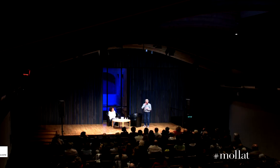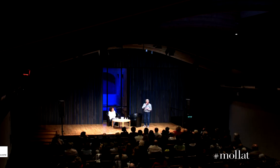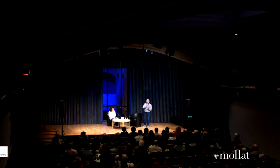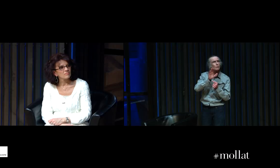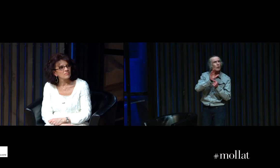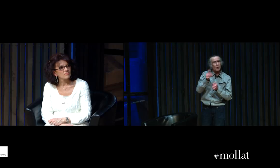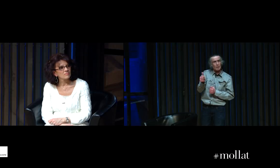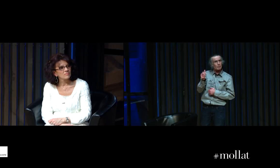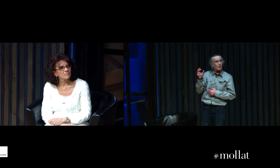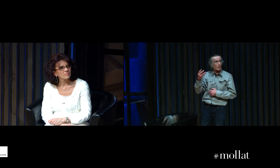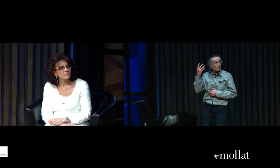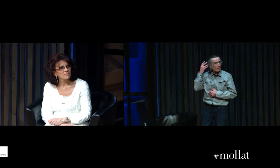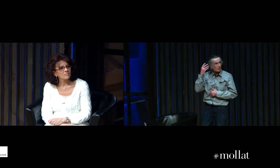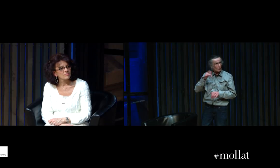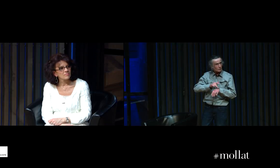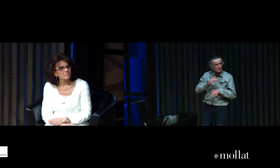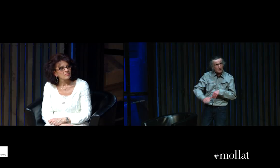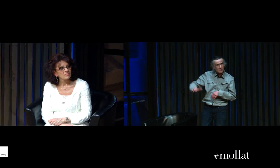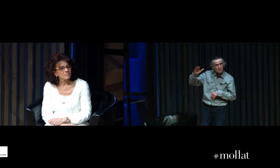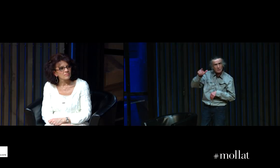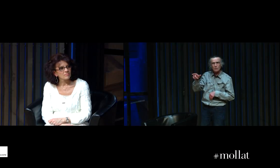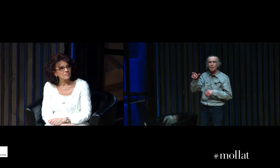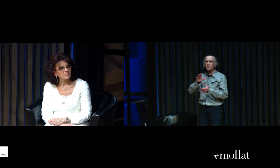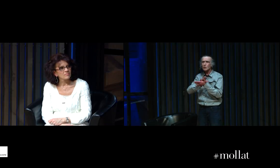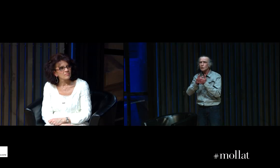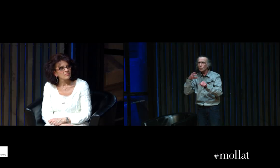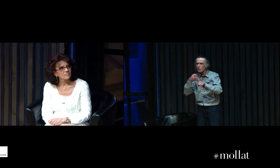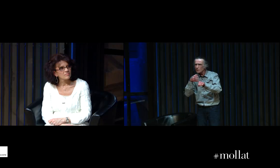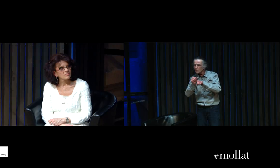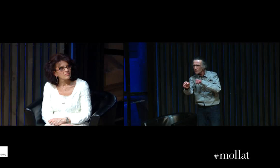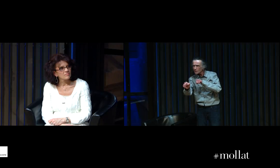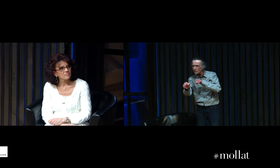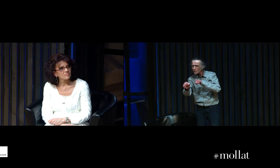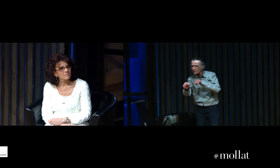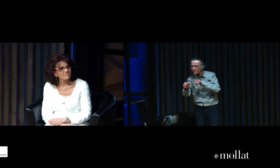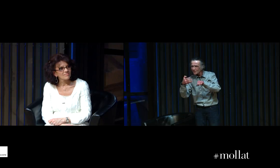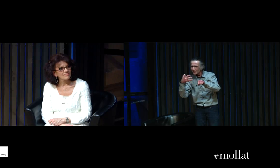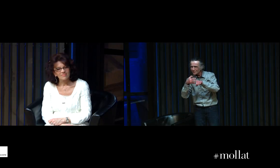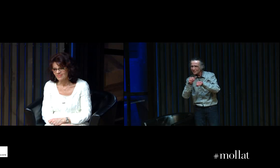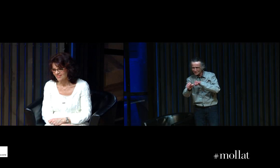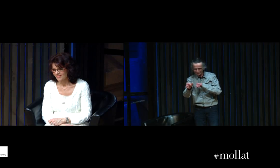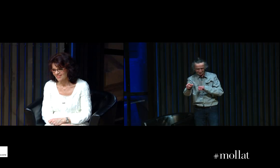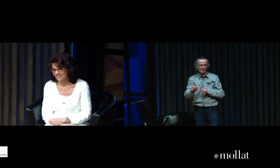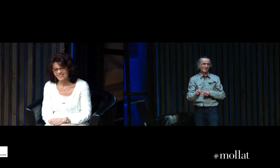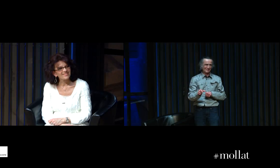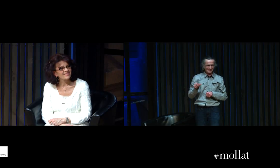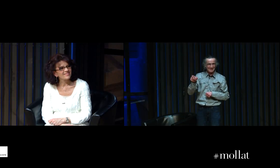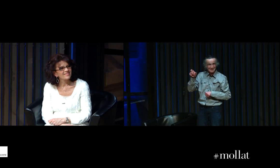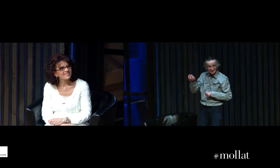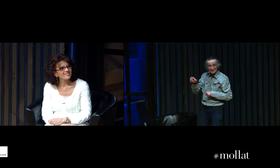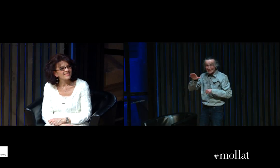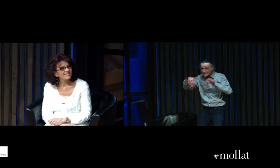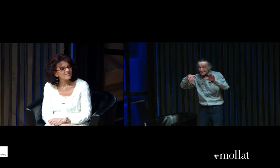Il y a des associations qui essayent de contacter un petit peu aussi les sourds implantés.